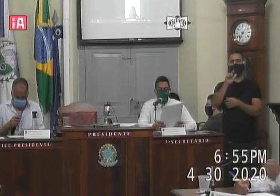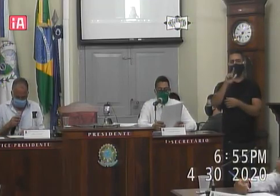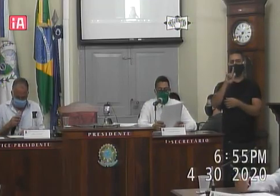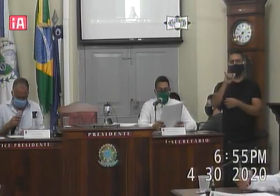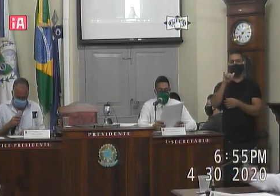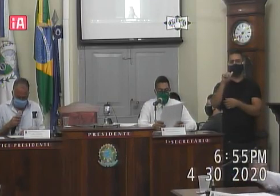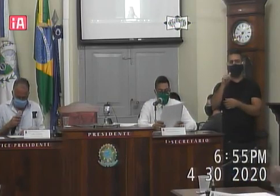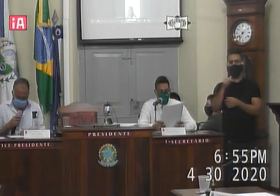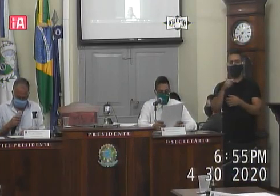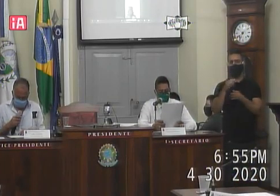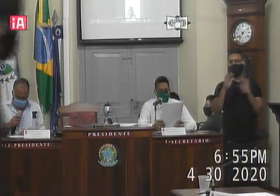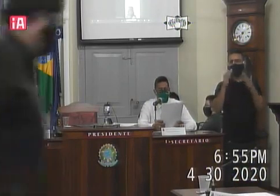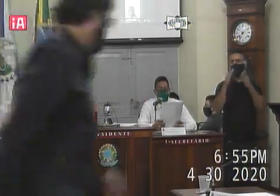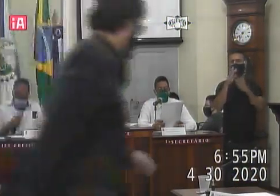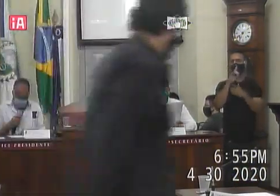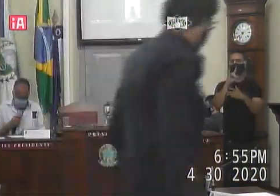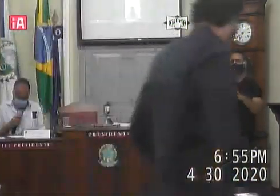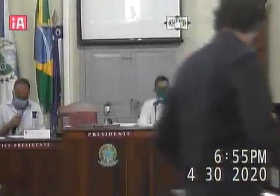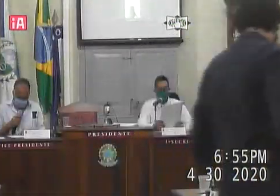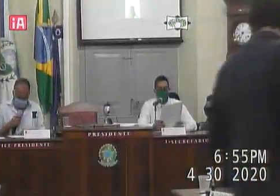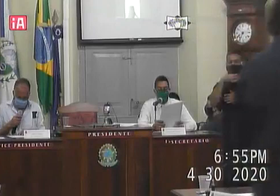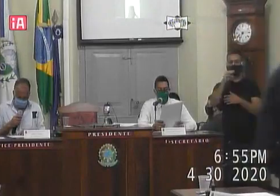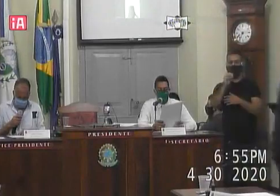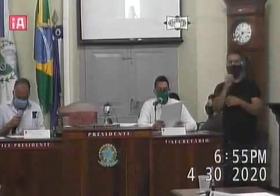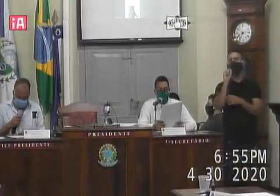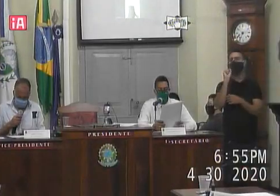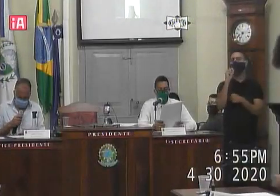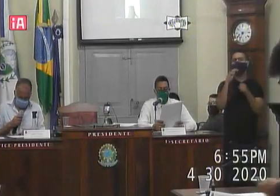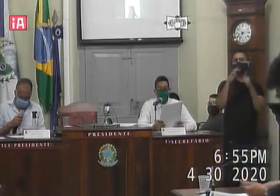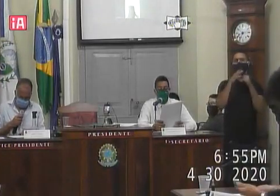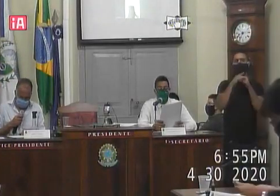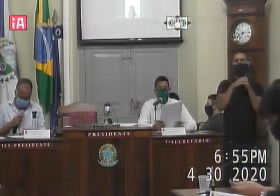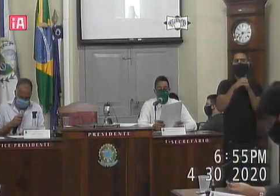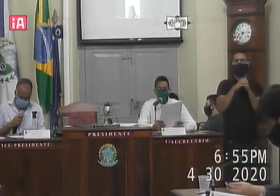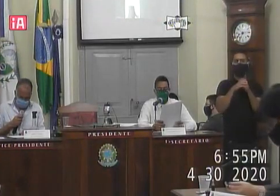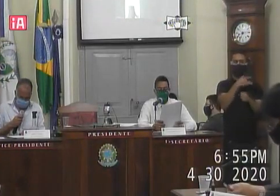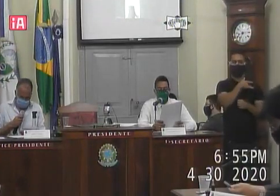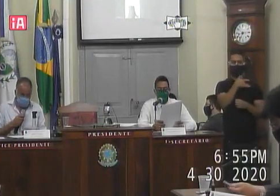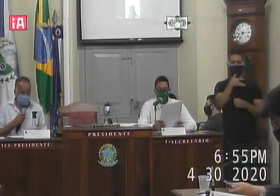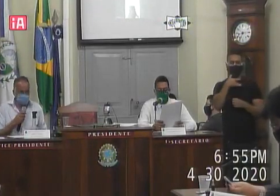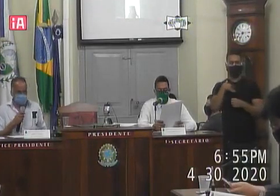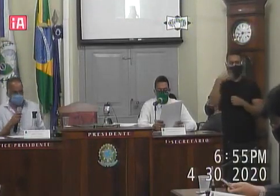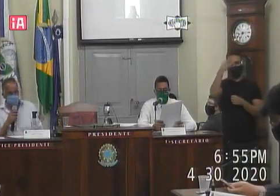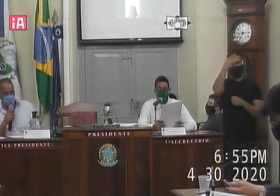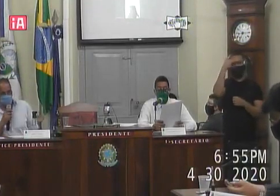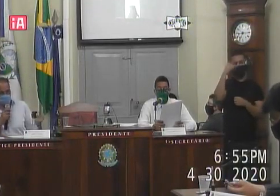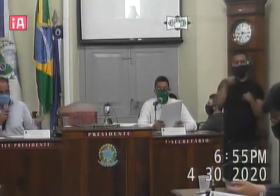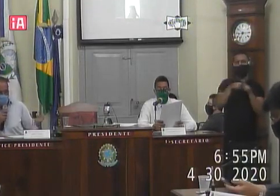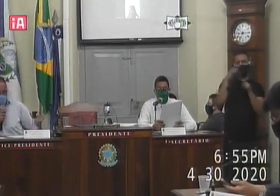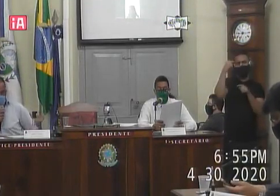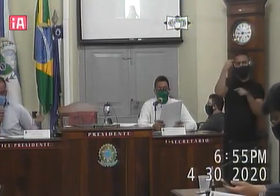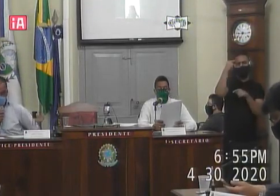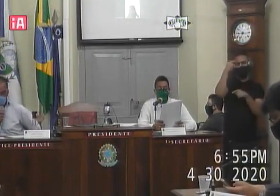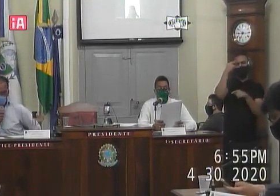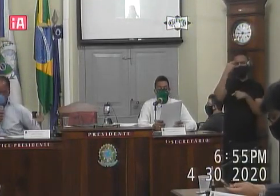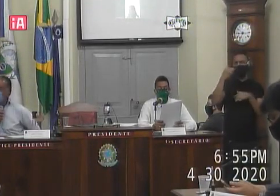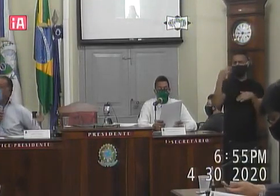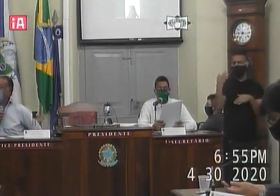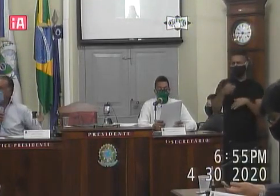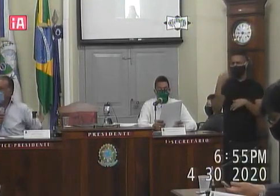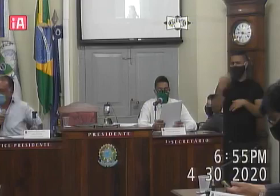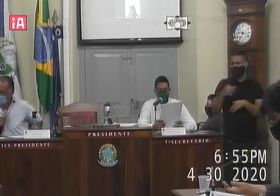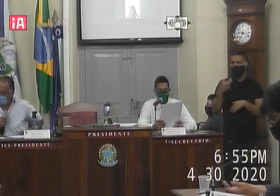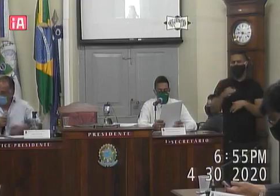anualmente nos dias 12 de maio. A fibromialgia é uma condição de saúde crônica neurológica que causa dor por